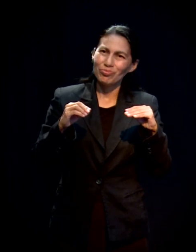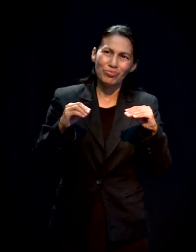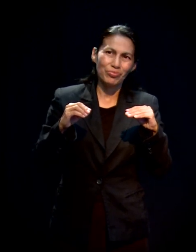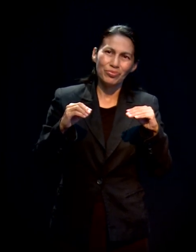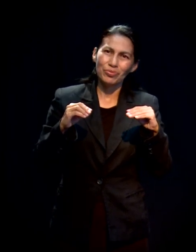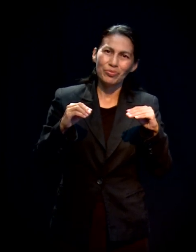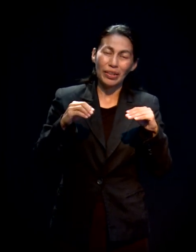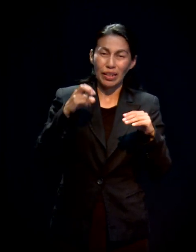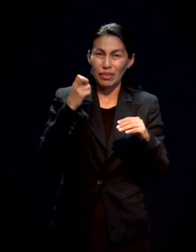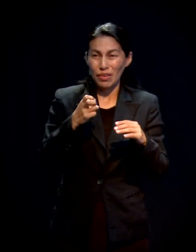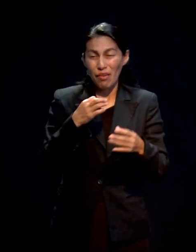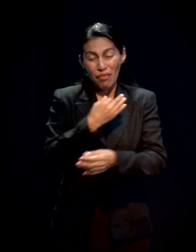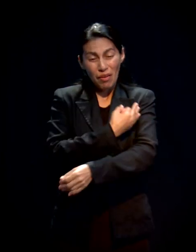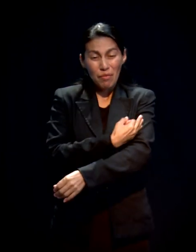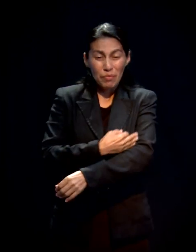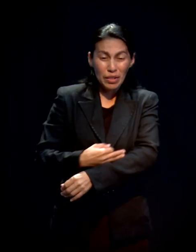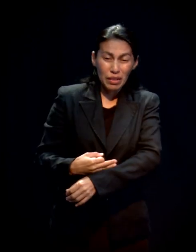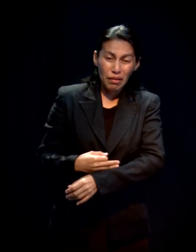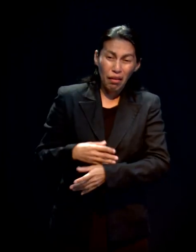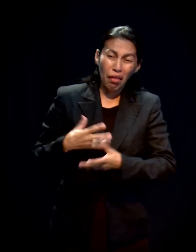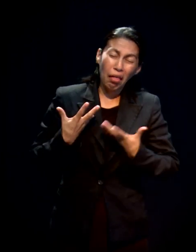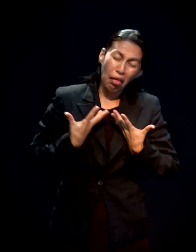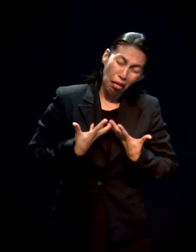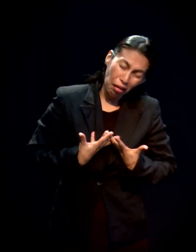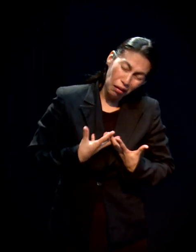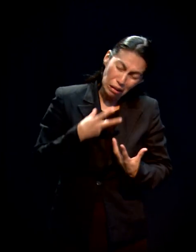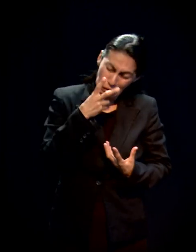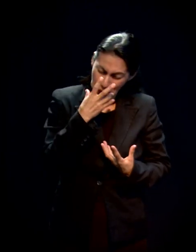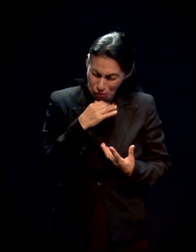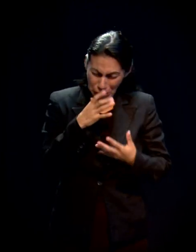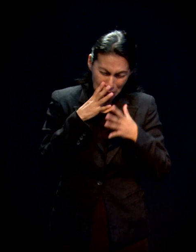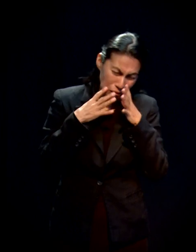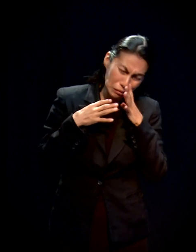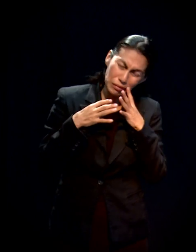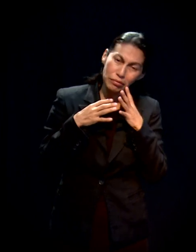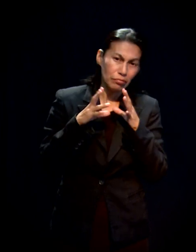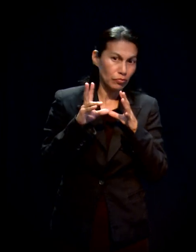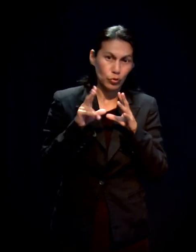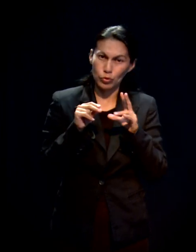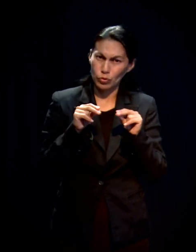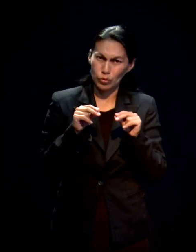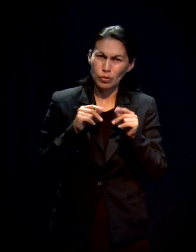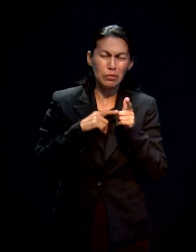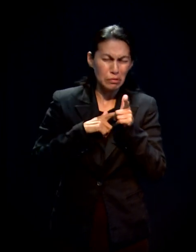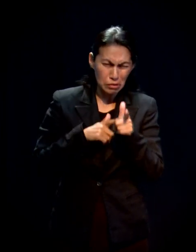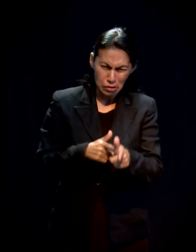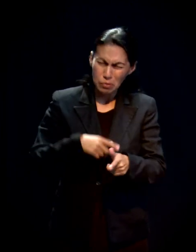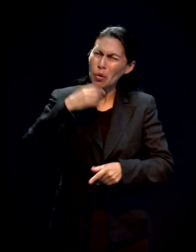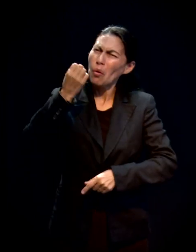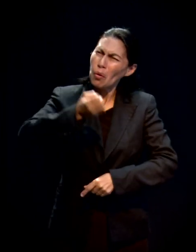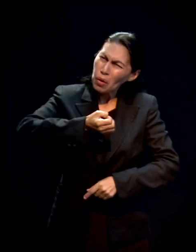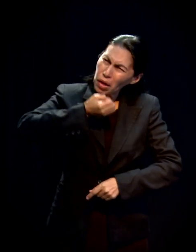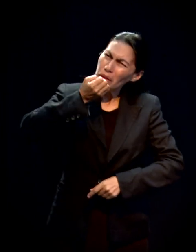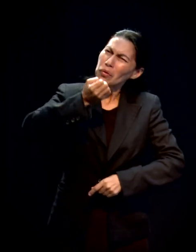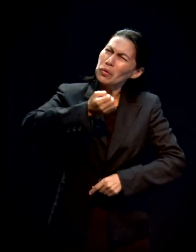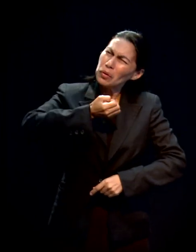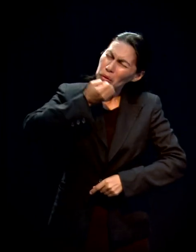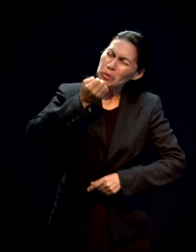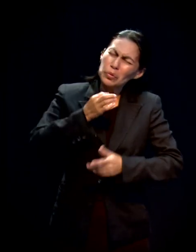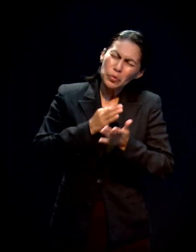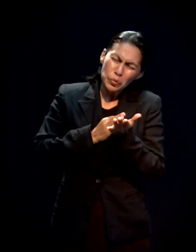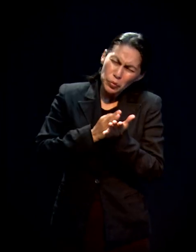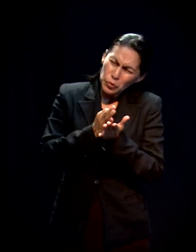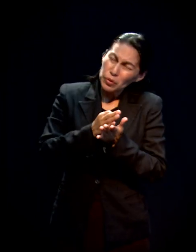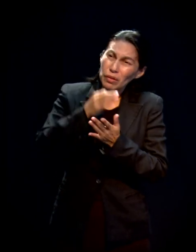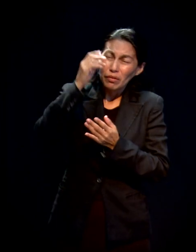entonces pues la familia no se desanimó éste no se le cayó sino que continuará no